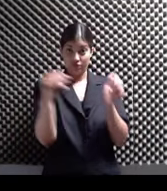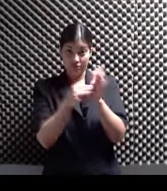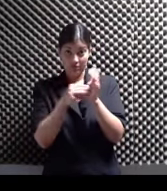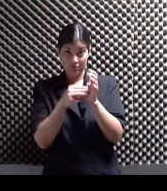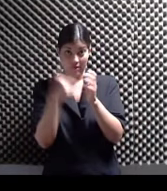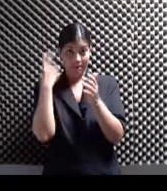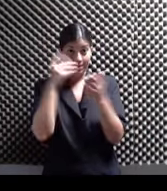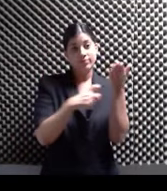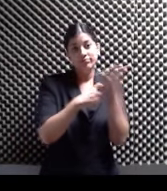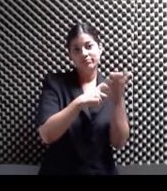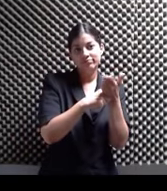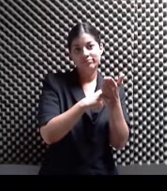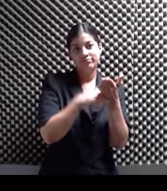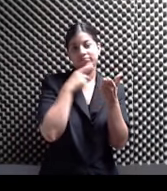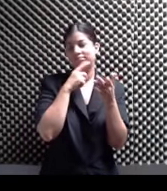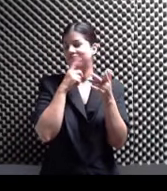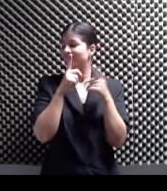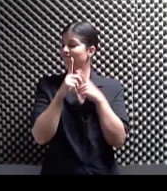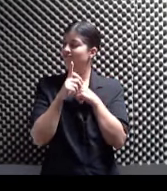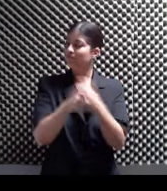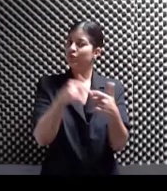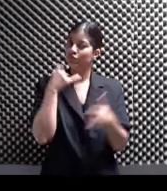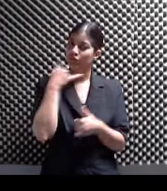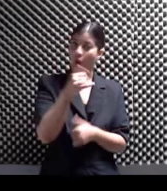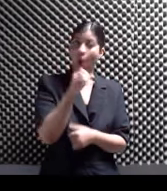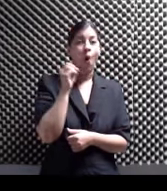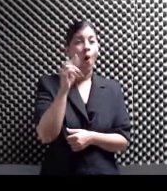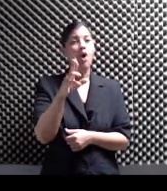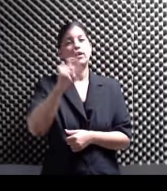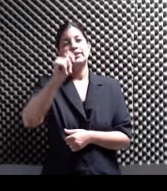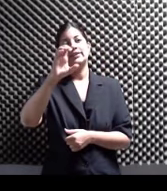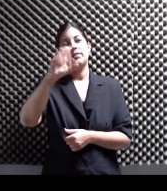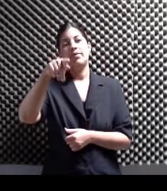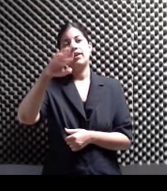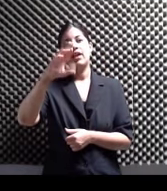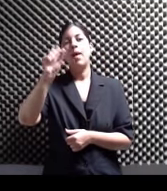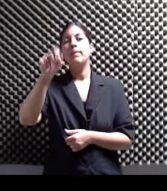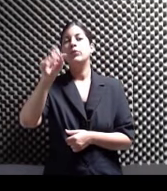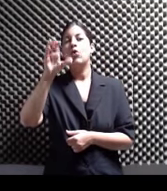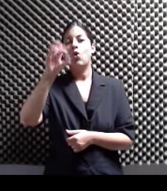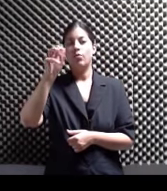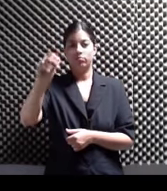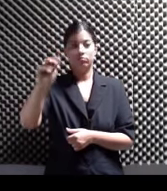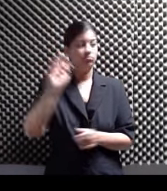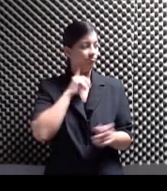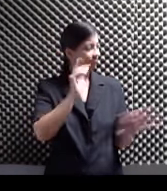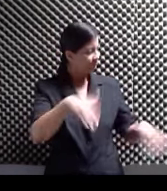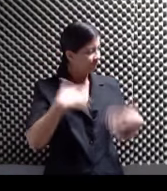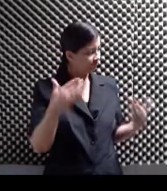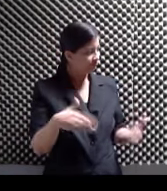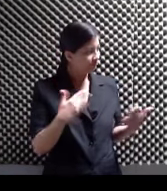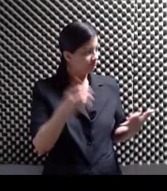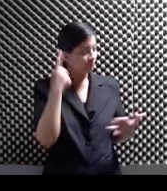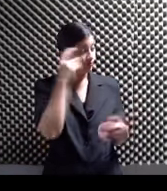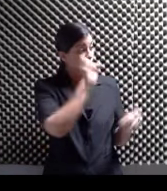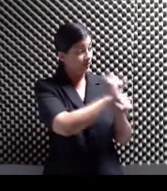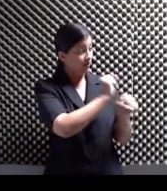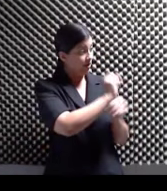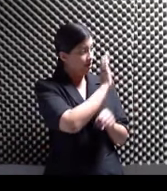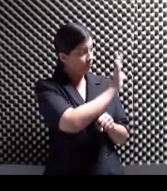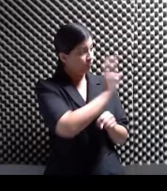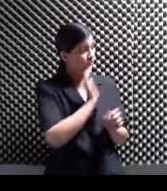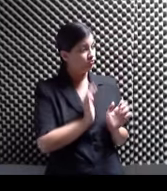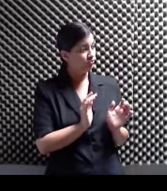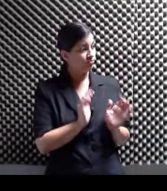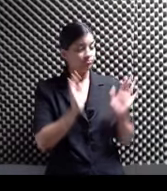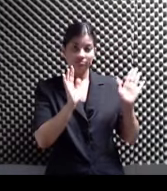792-5000 los boletos. Arranque y llame, o si no, tcpr.com. Y bueno, te felicitamos también por tu trabajo